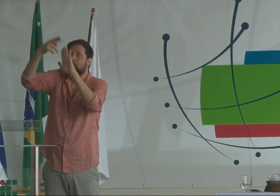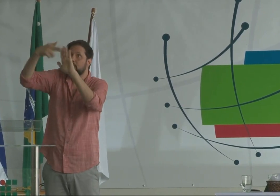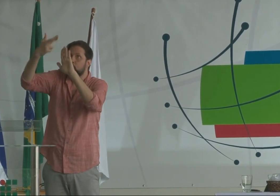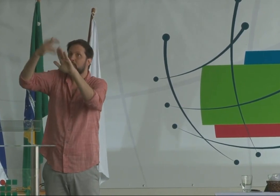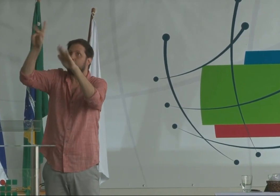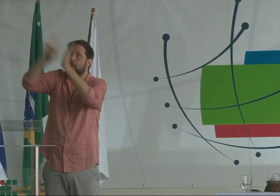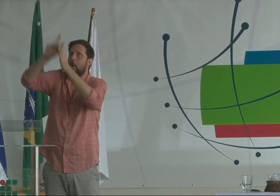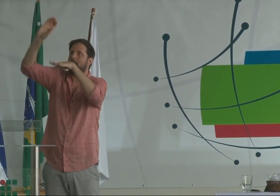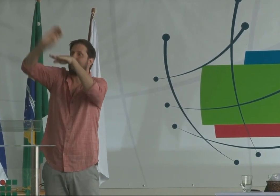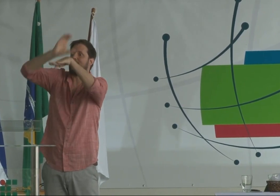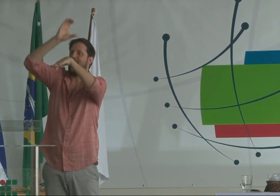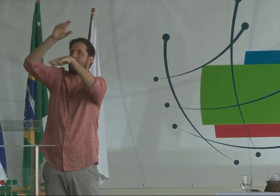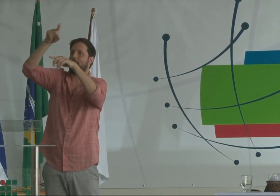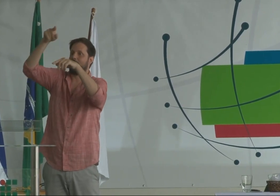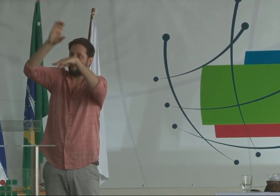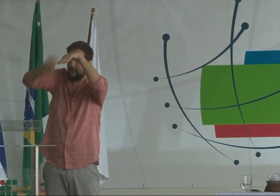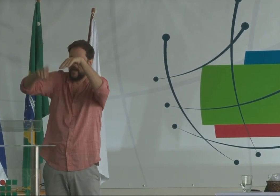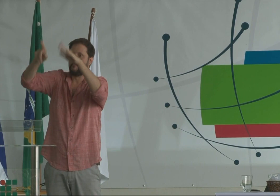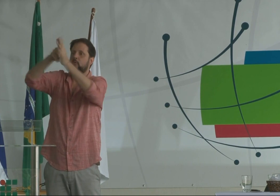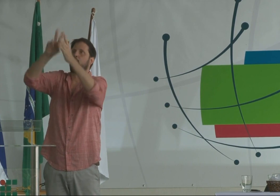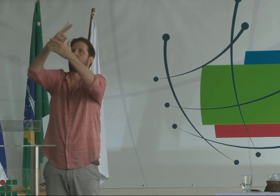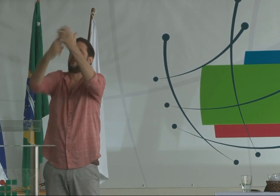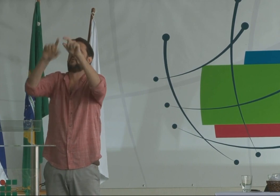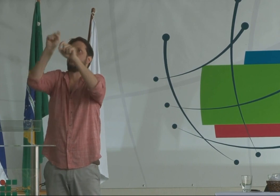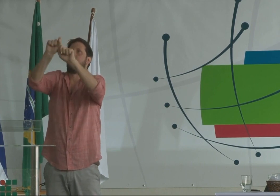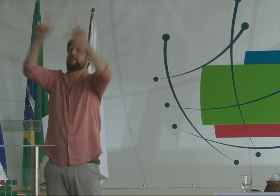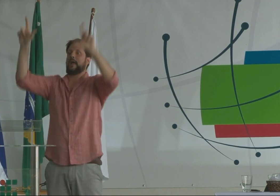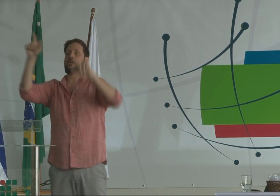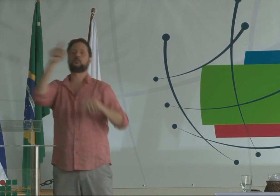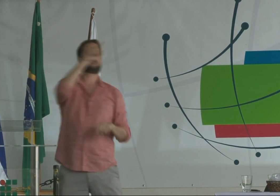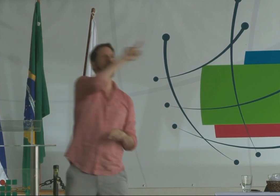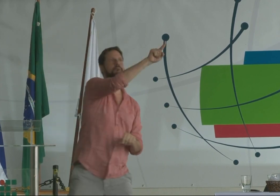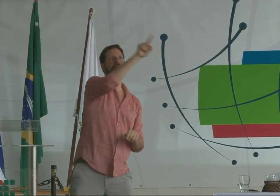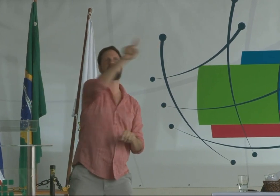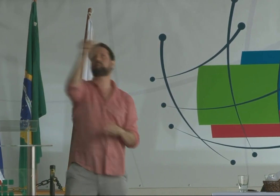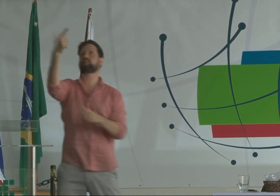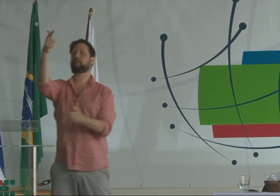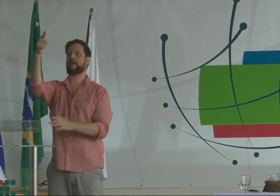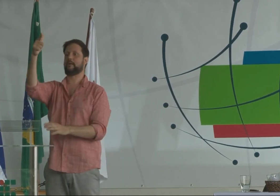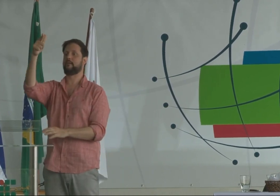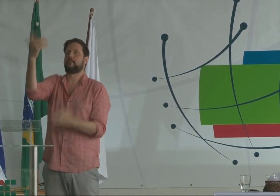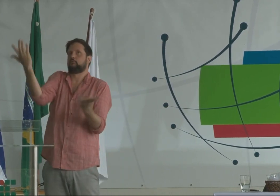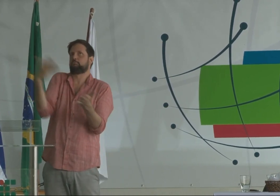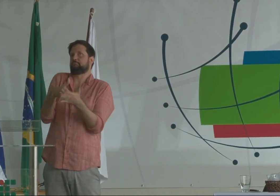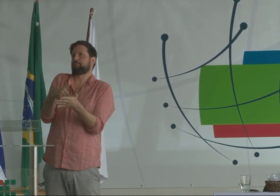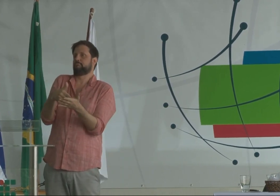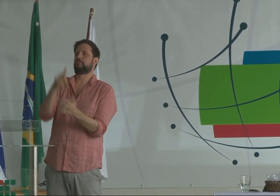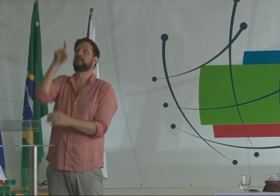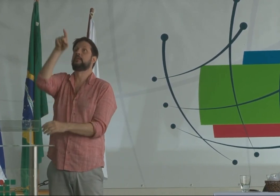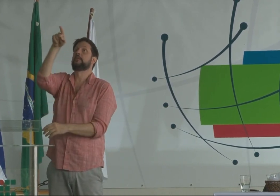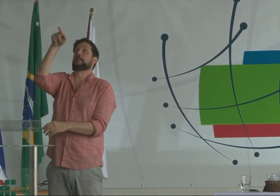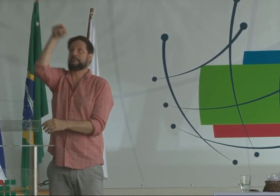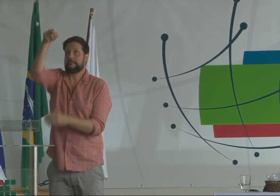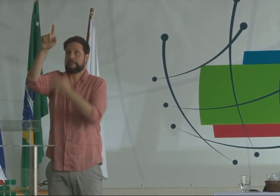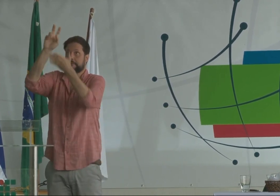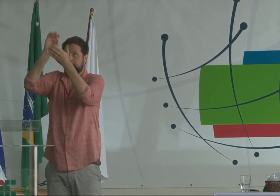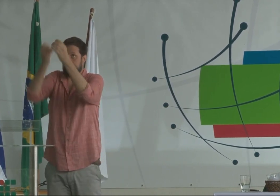acessar? No sistema do INEP, não tem. Na questão de vergonha, não tem. Só tem outras opções. E aí, a fica limitado.